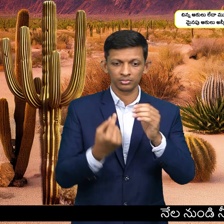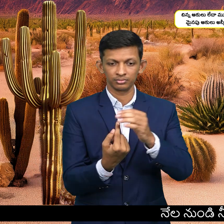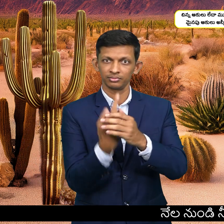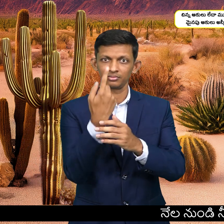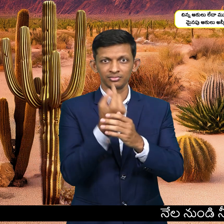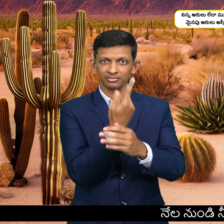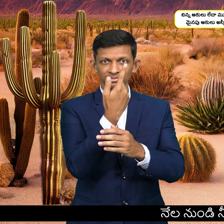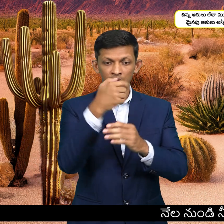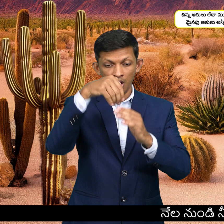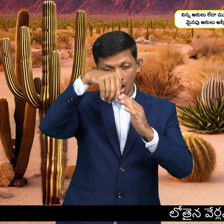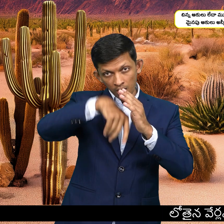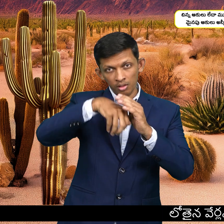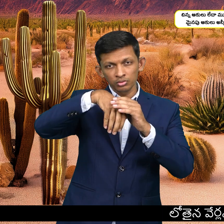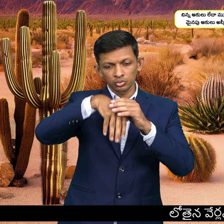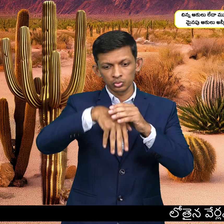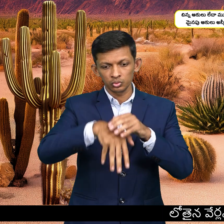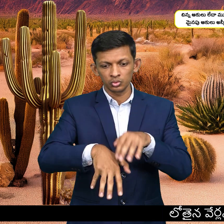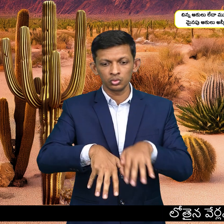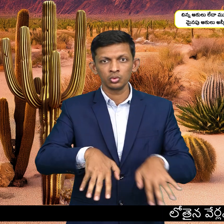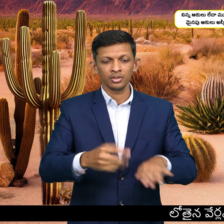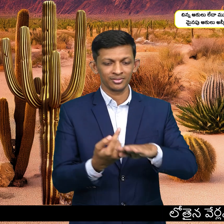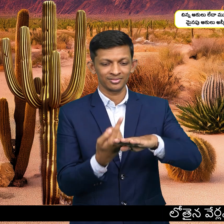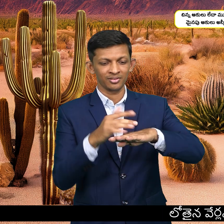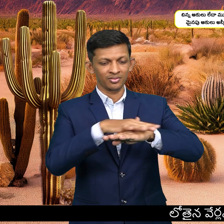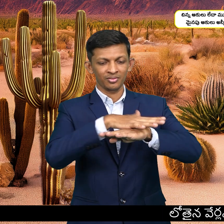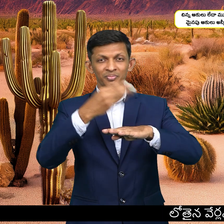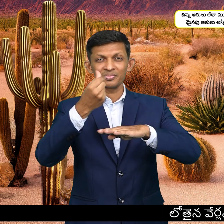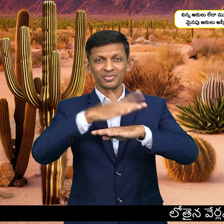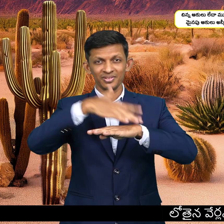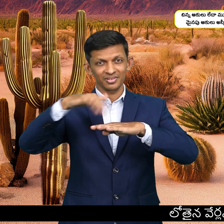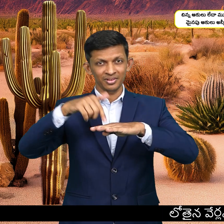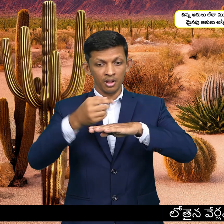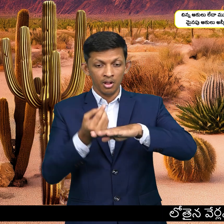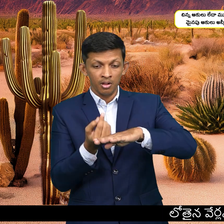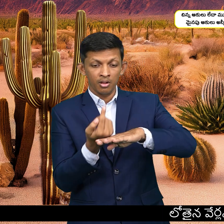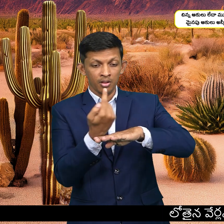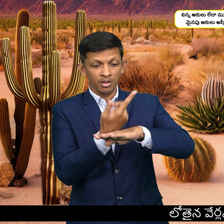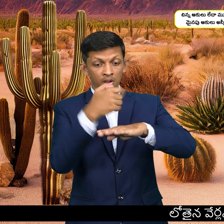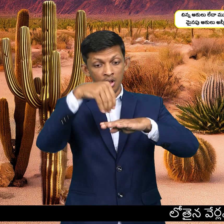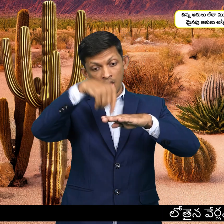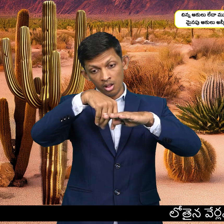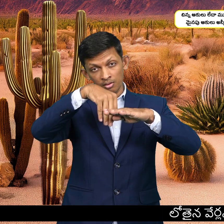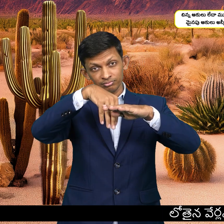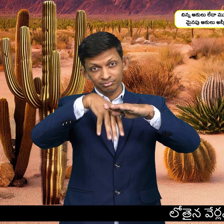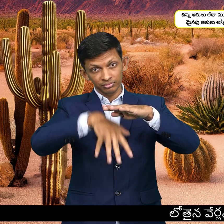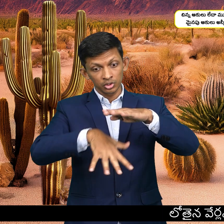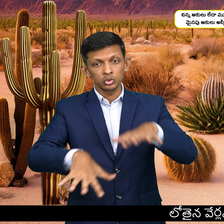నీటిని పీల్చుకోవడానికి లోతైన వేర్లను కలిగి ఉంటాయి.